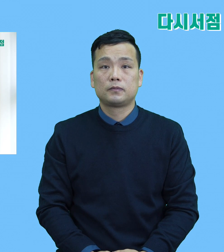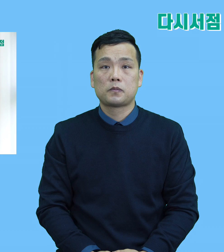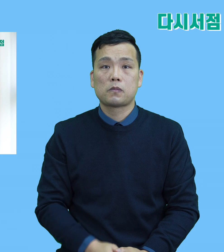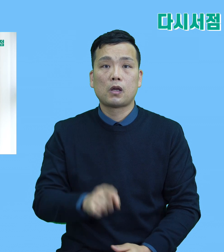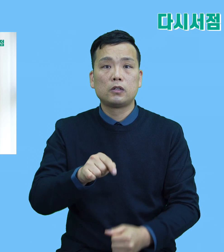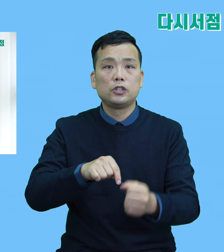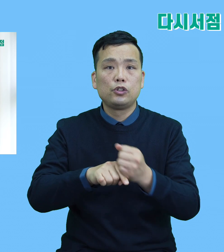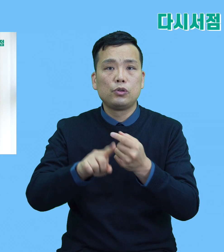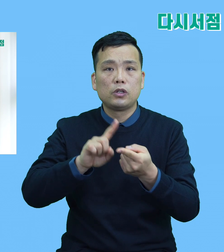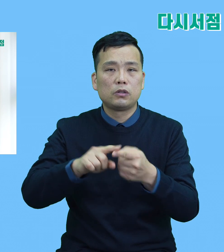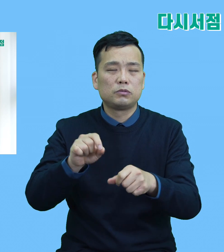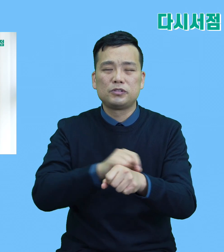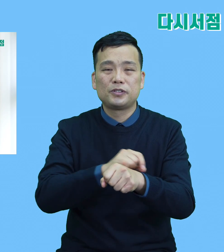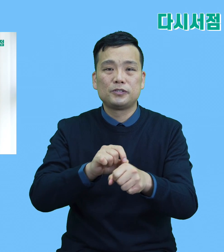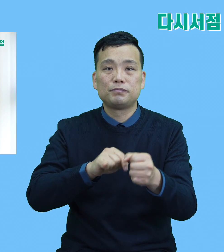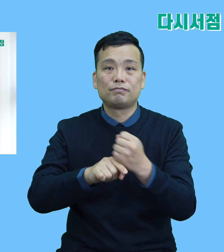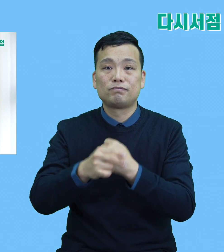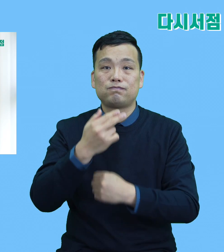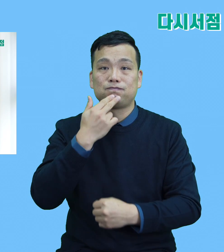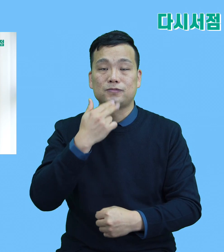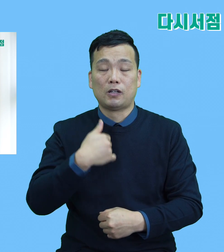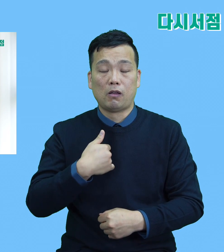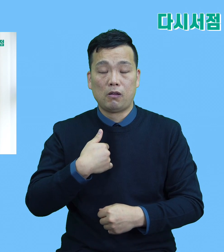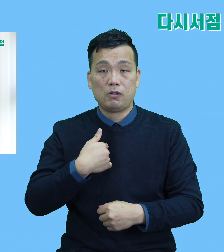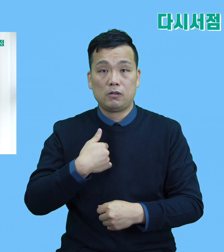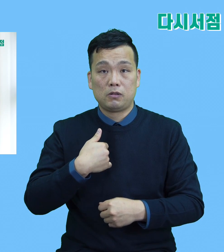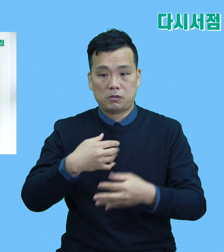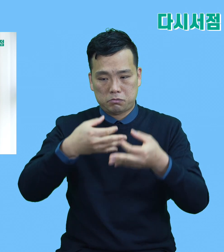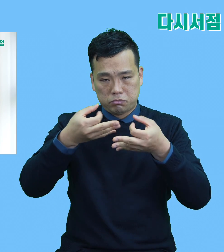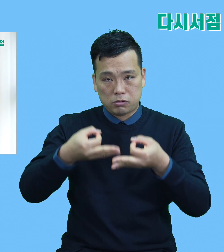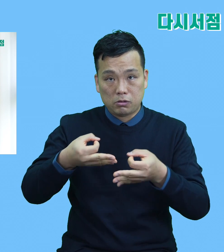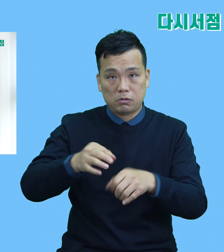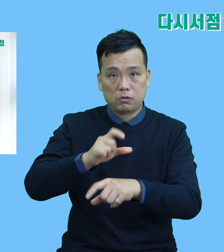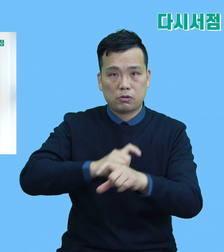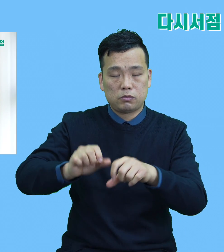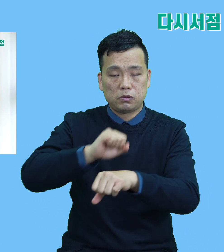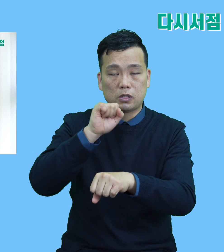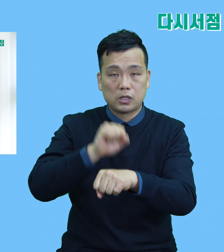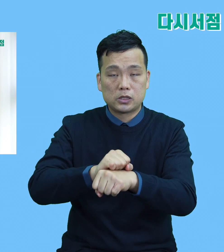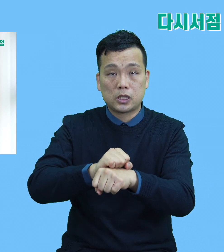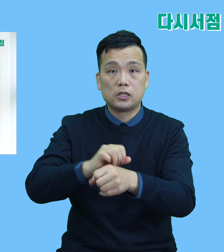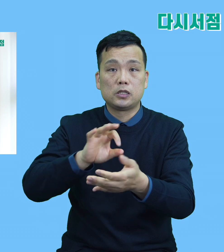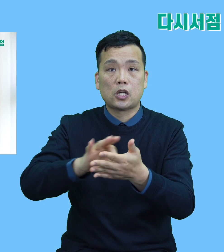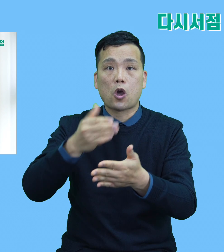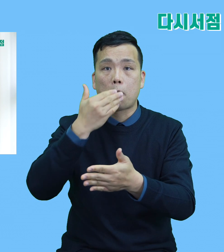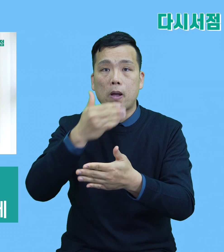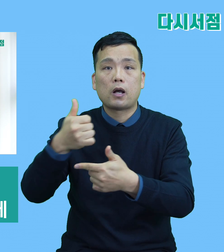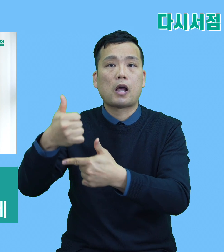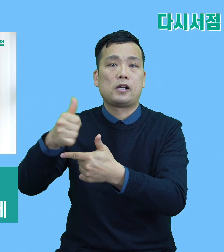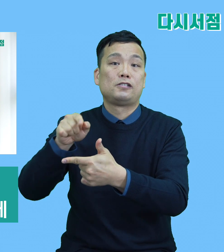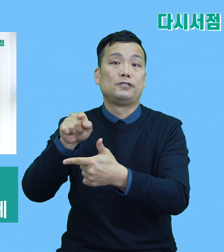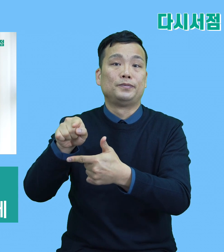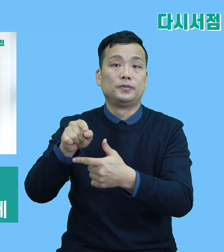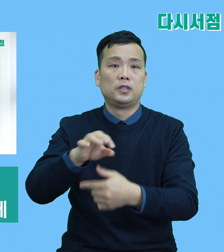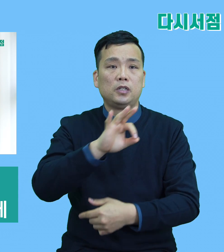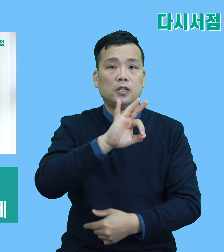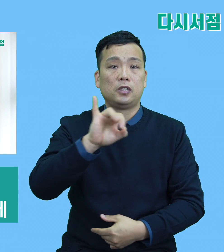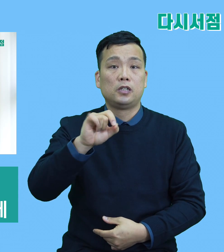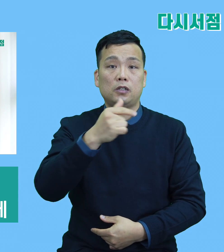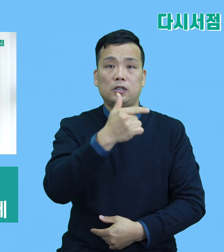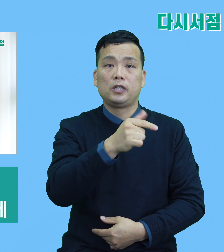그것도 특별한 이유는 없고 제가 할 수 있는 프로그램이 한글이고 이제